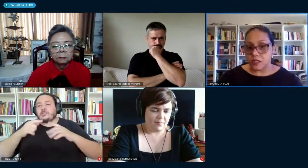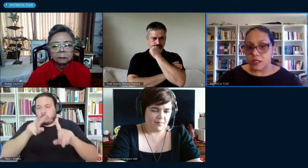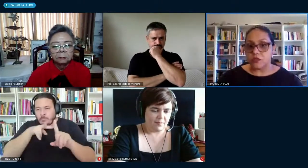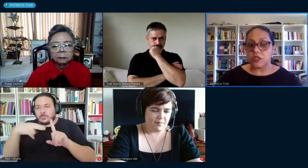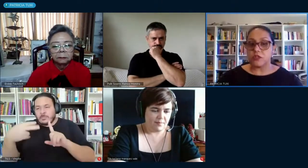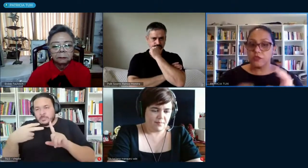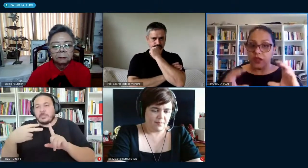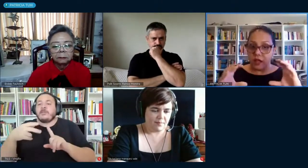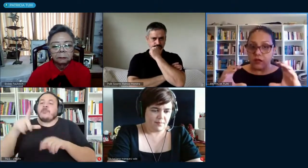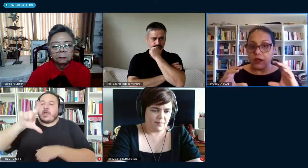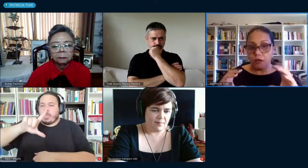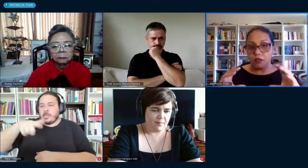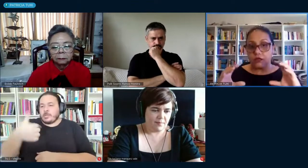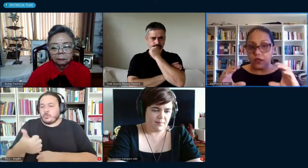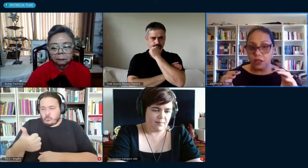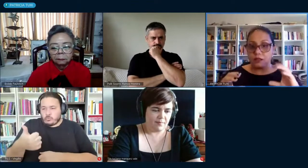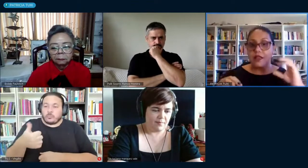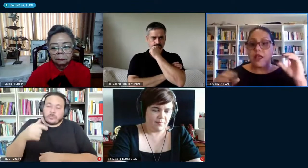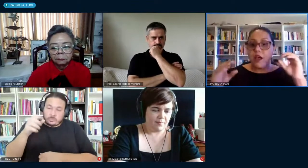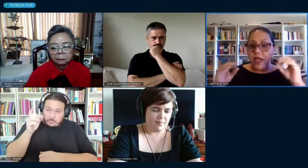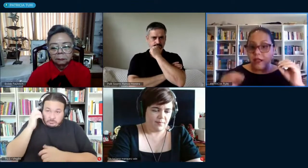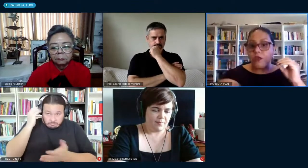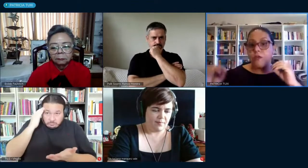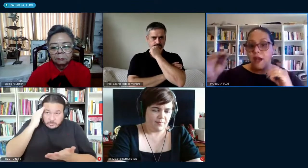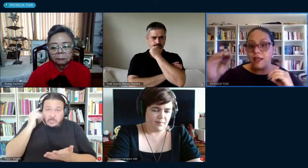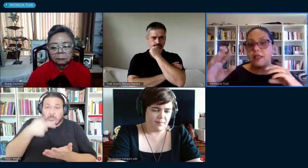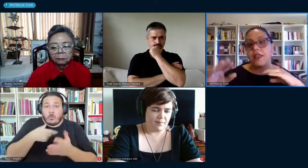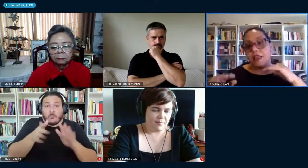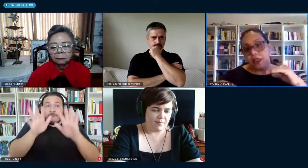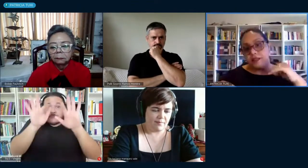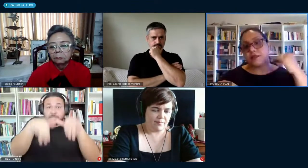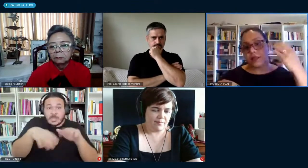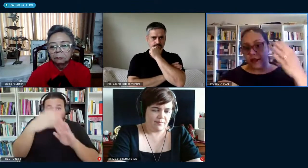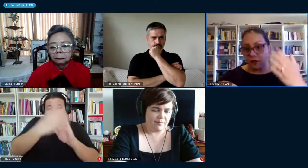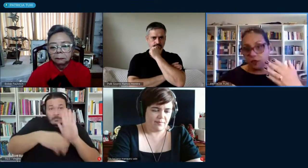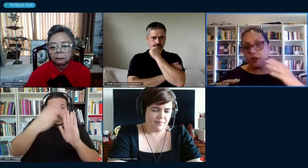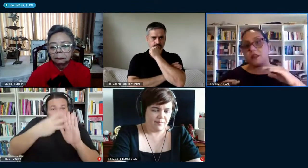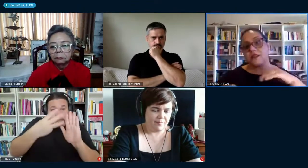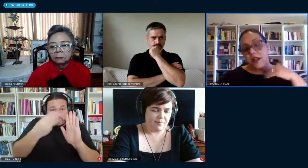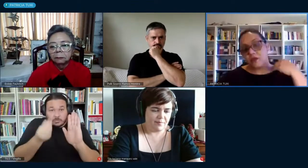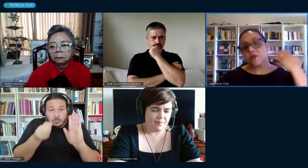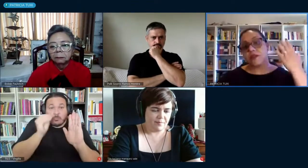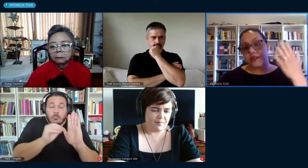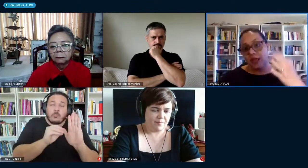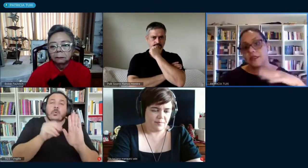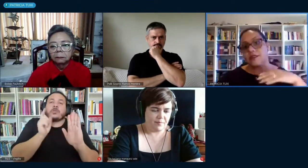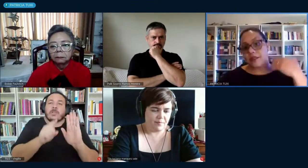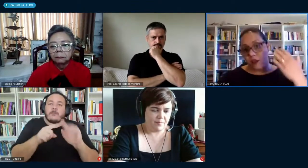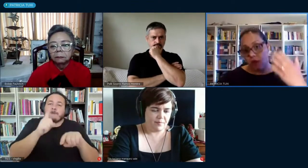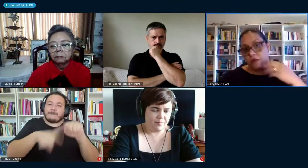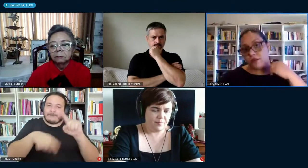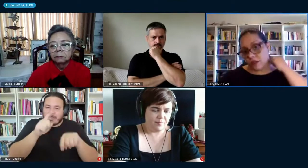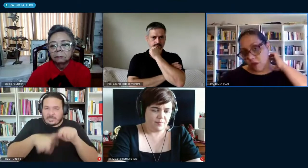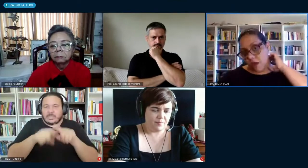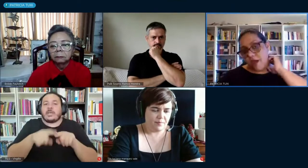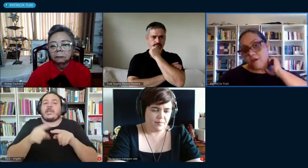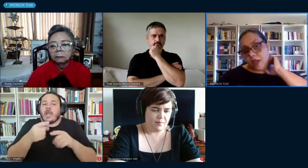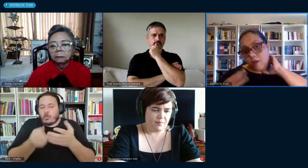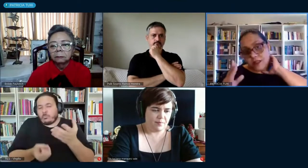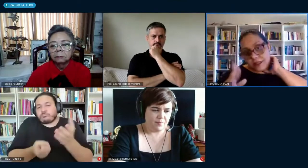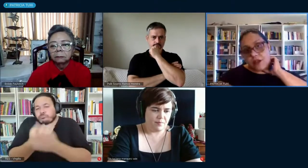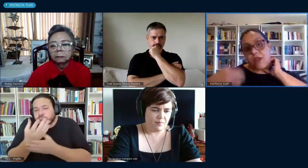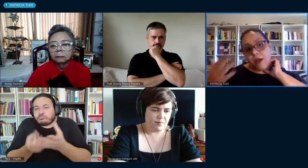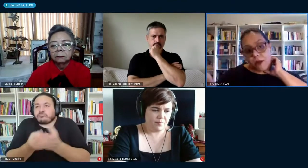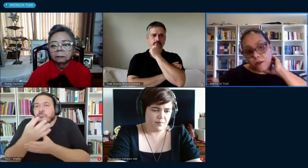a minha sugestão de, no final do capítulo 3, retomar que esses materiais foram realizados, mas que é necessário essa visão